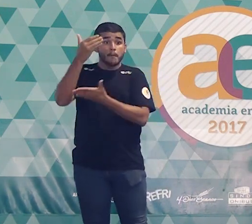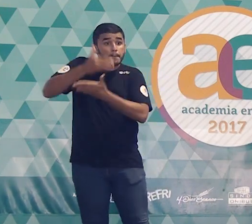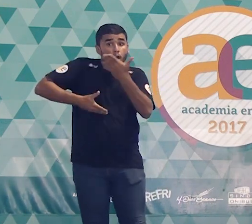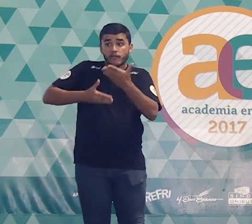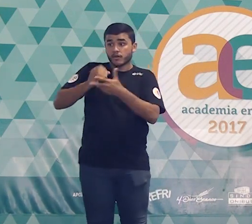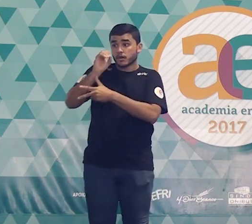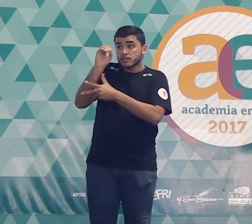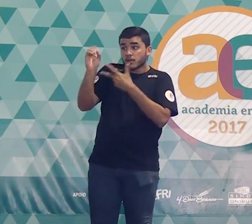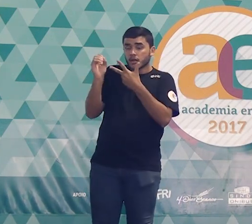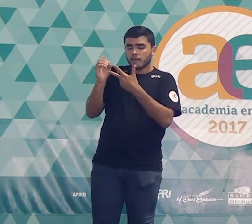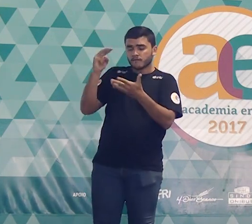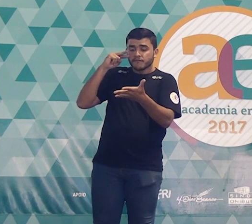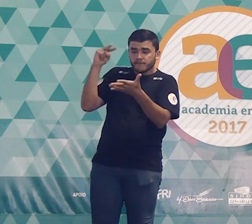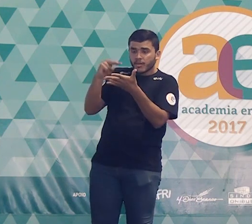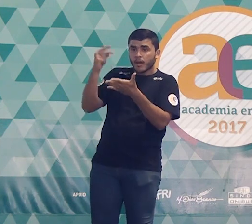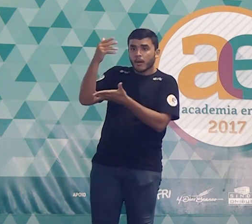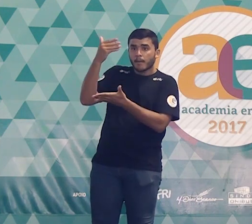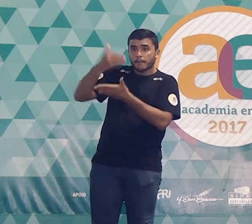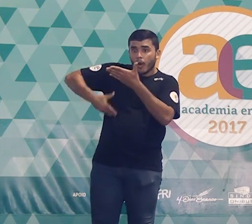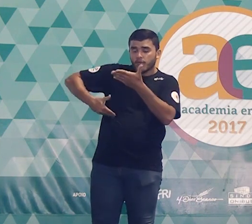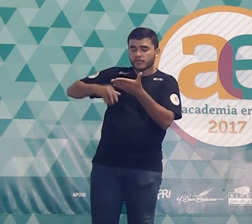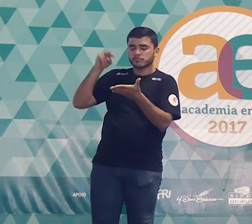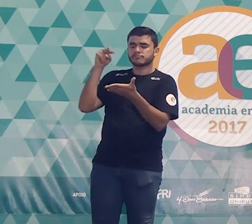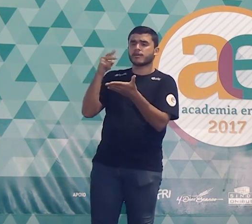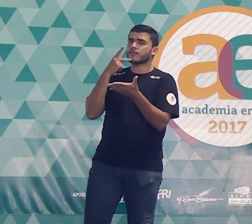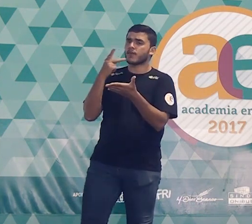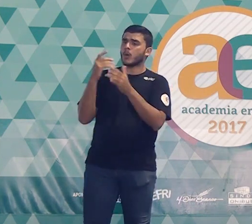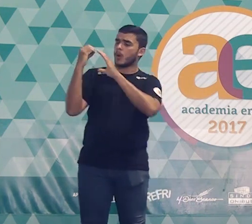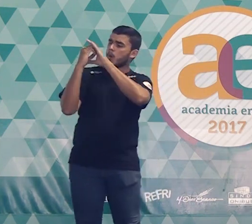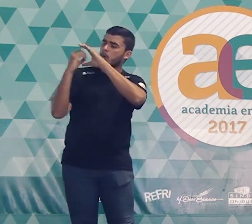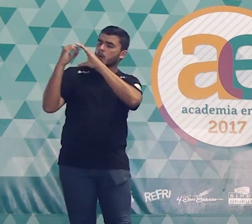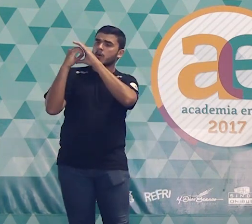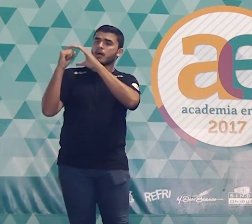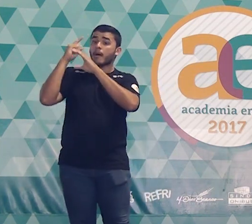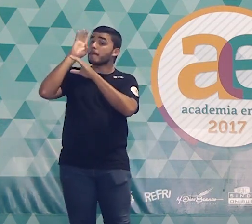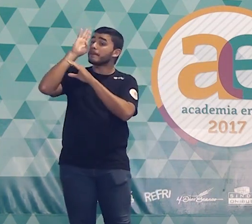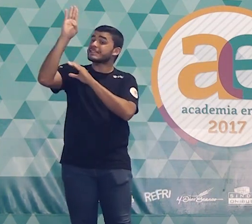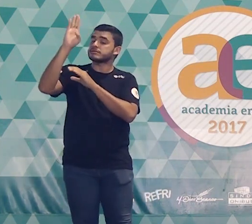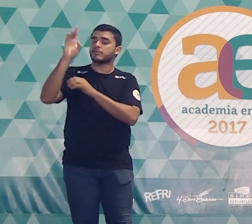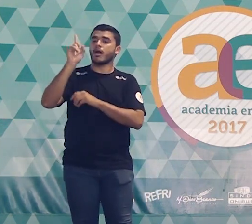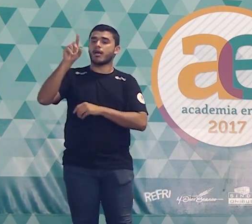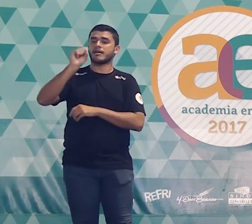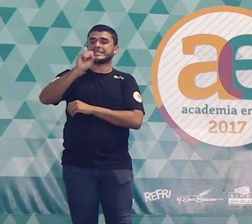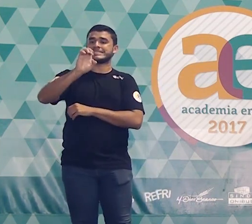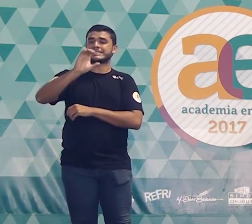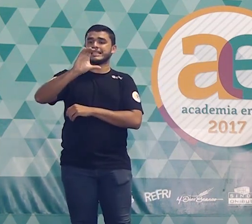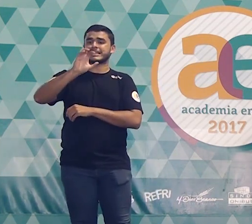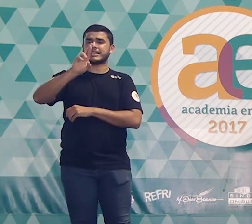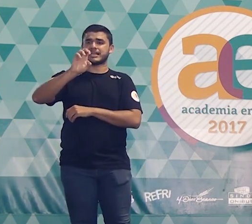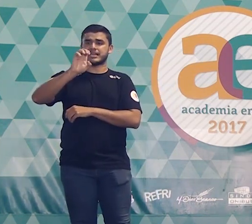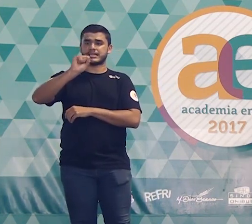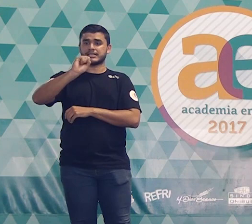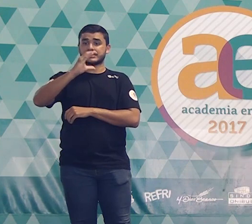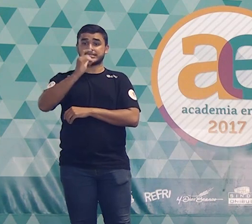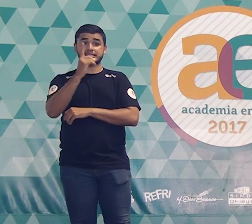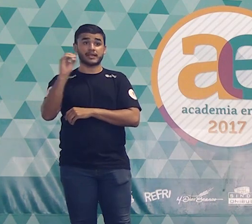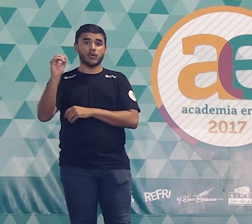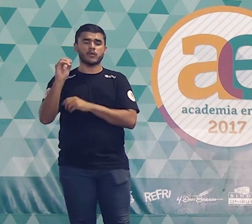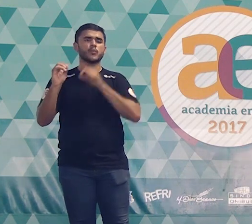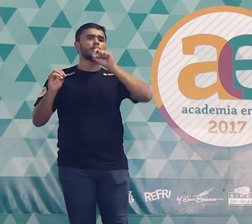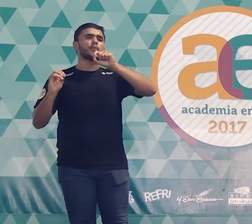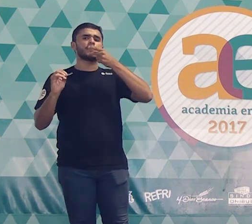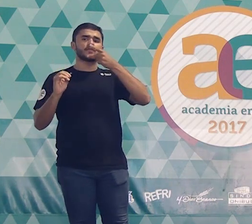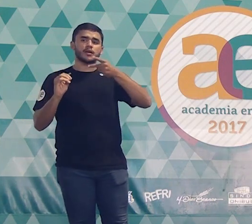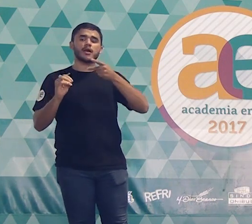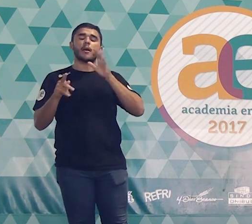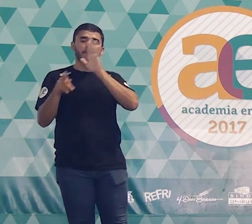lá. Ah, o fulano de tal percebeu que a célula tinha como finalidade principal a secreção de substâncias. Não tenha dúvida de